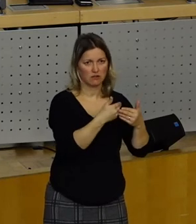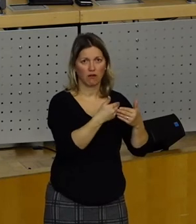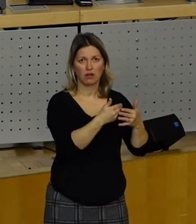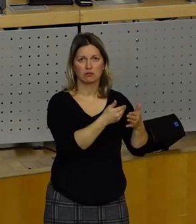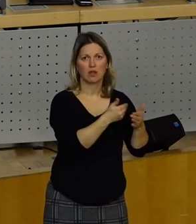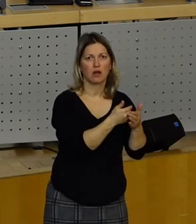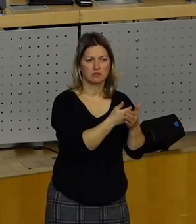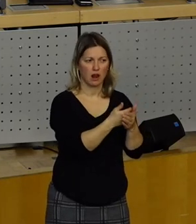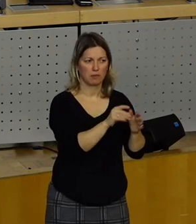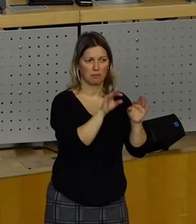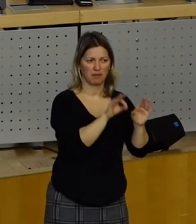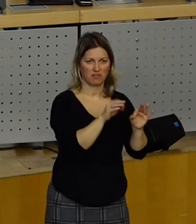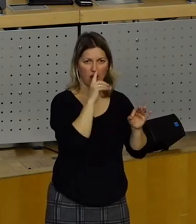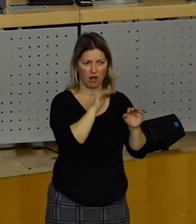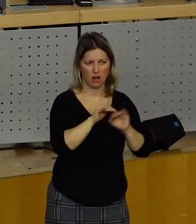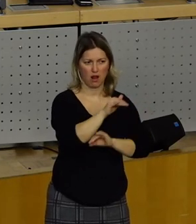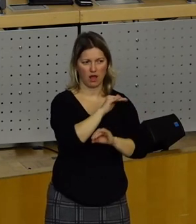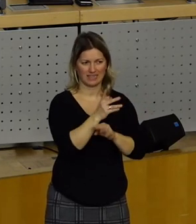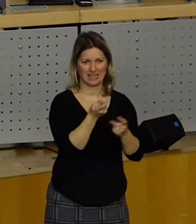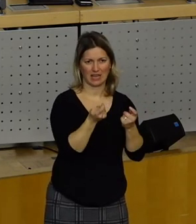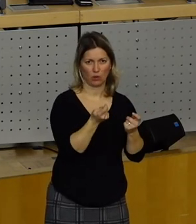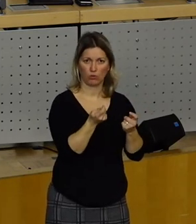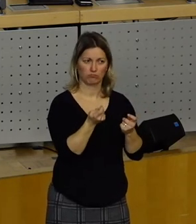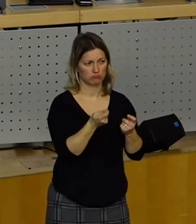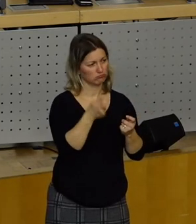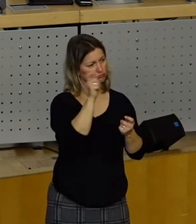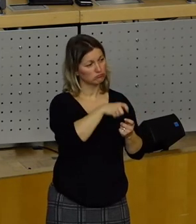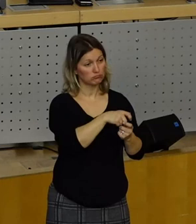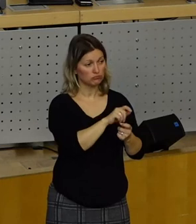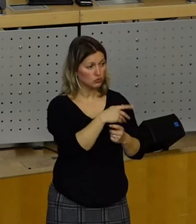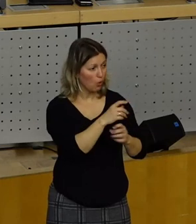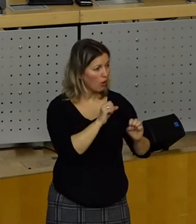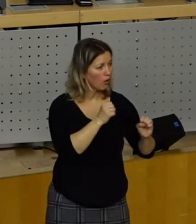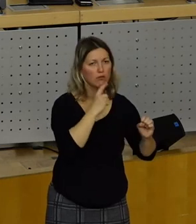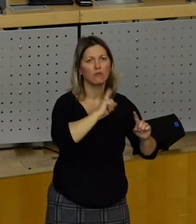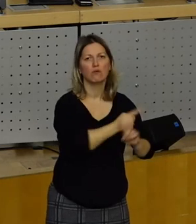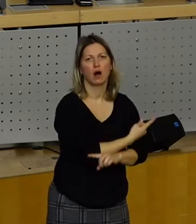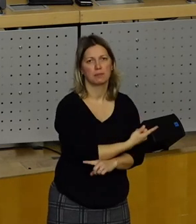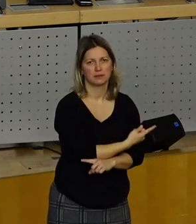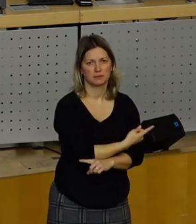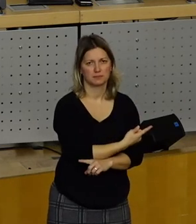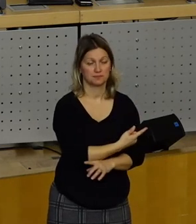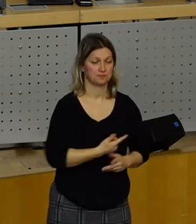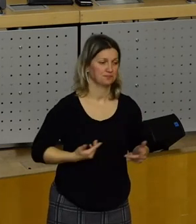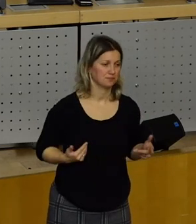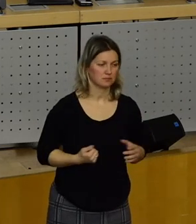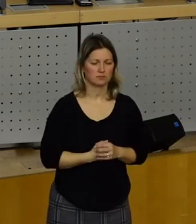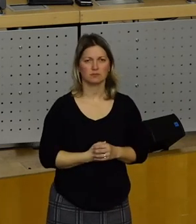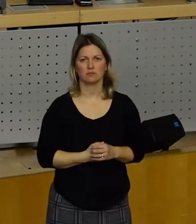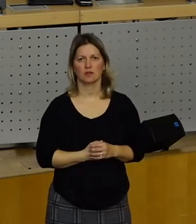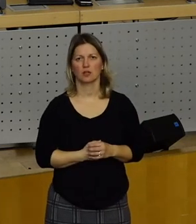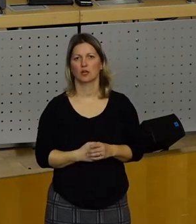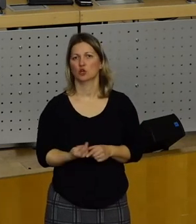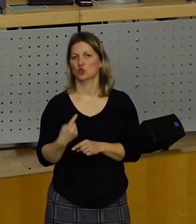führt dass so die landesregierung dann ein oberbürgermeister absetzt ich denke es wird wichtig sein dass